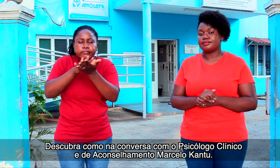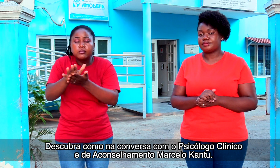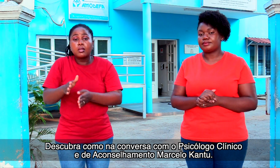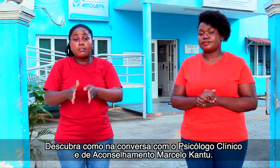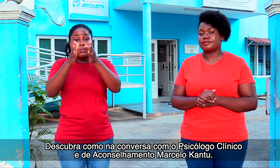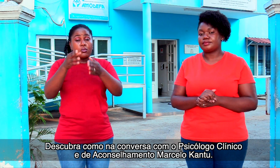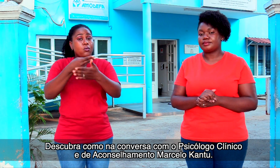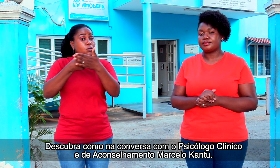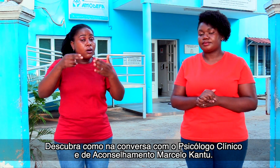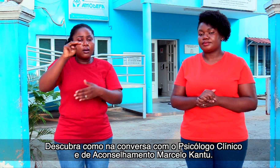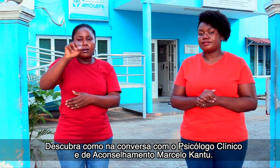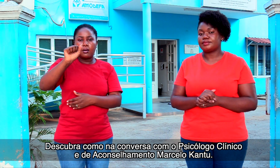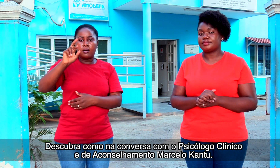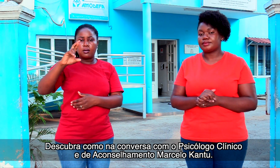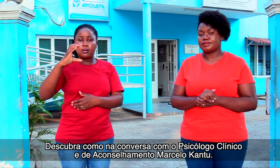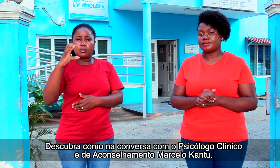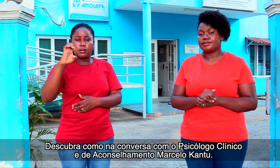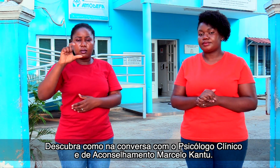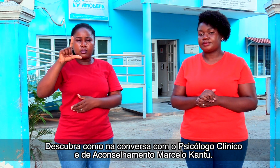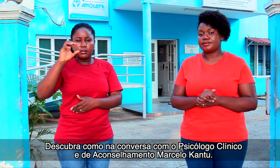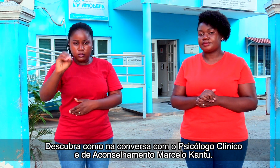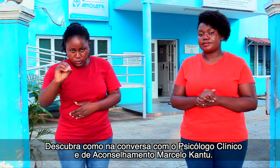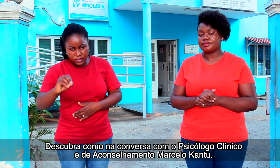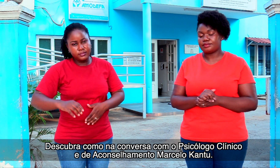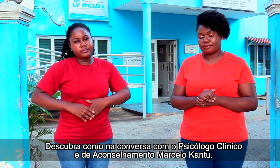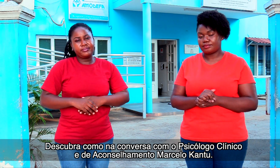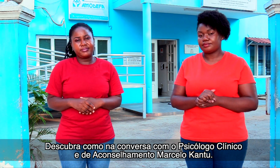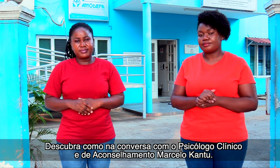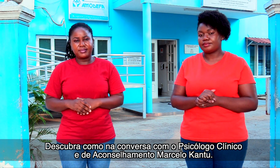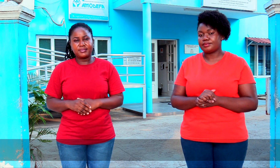e de aconselhamento, Marcelo Canto.